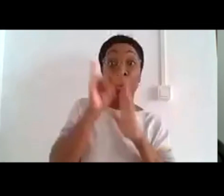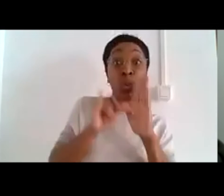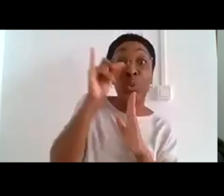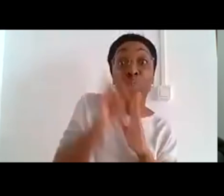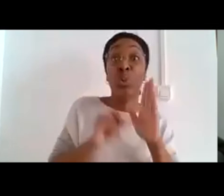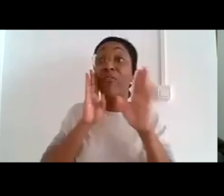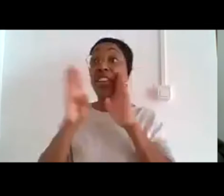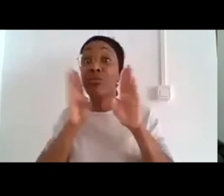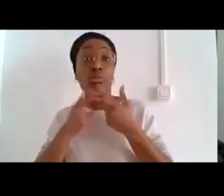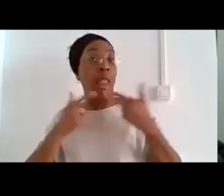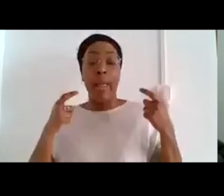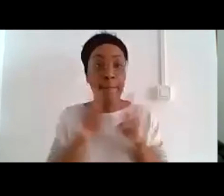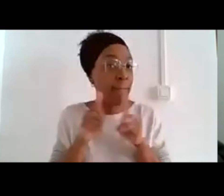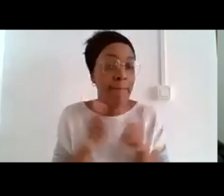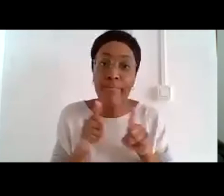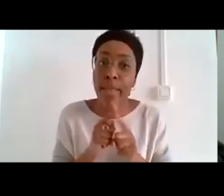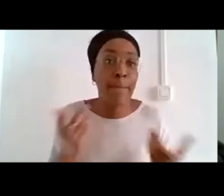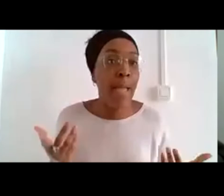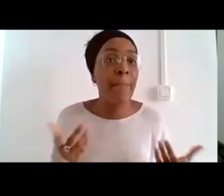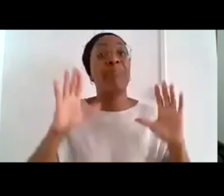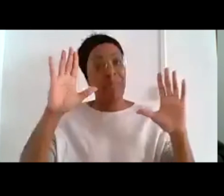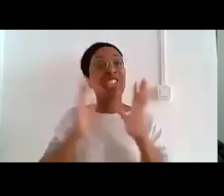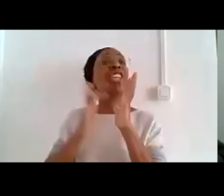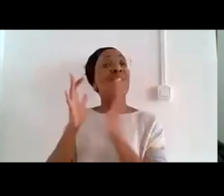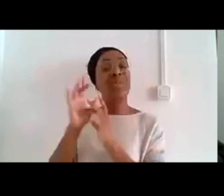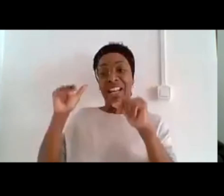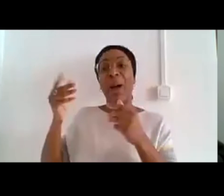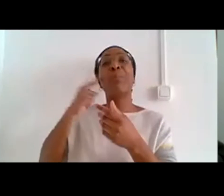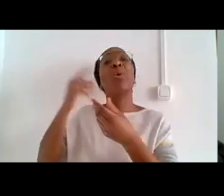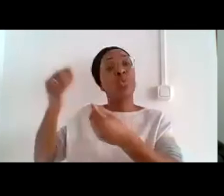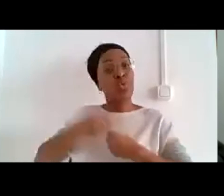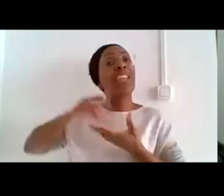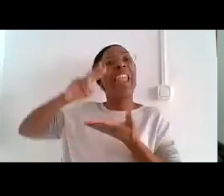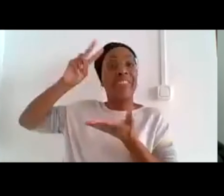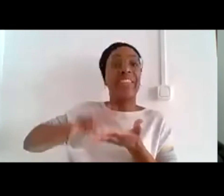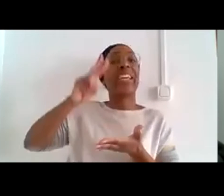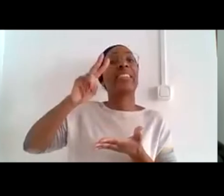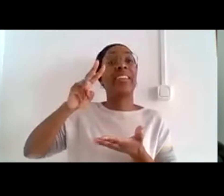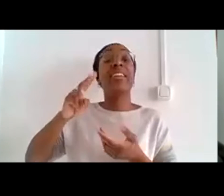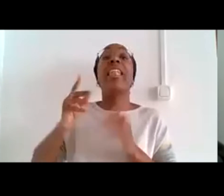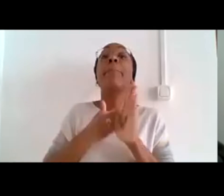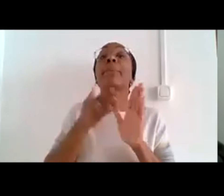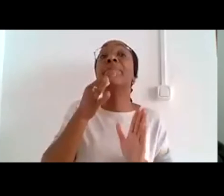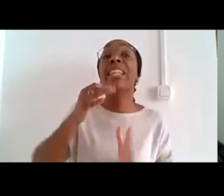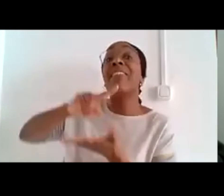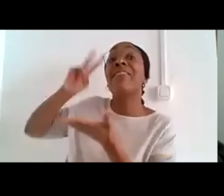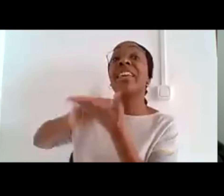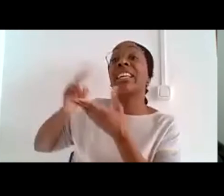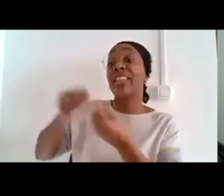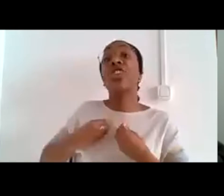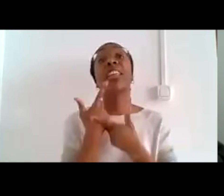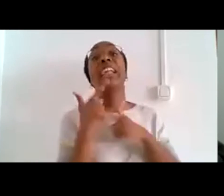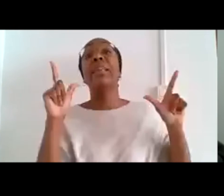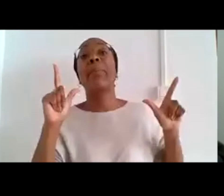ce genre de choses et il nous donne la vérité et vous connaissez la parole qui dit que quand on connaît la vérité, elle nous affranchit, elle nous